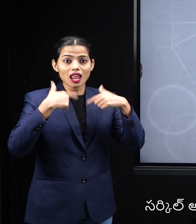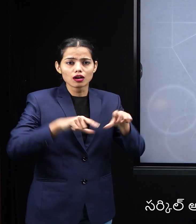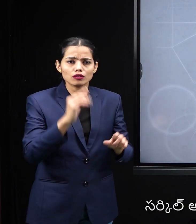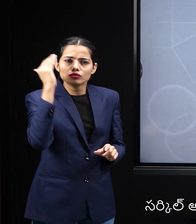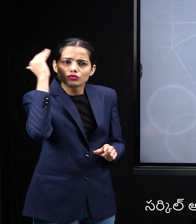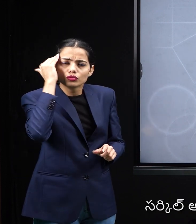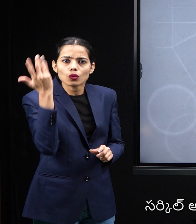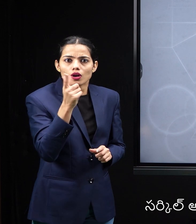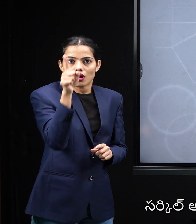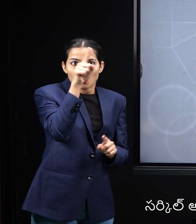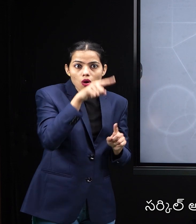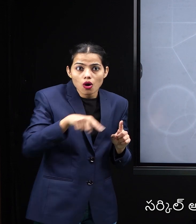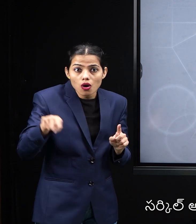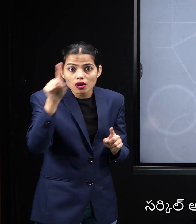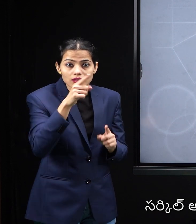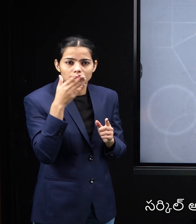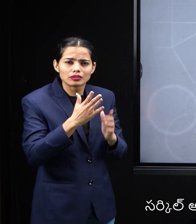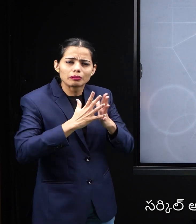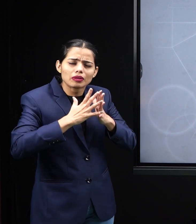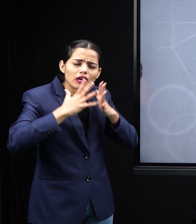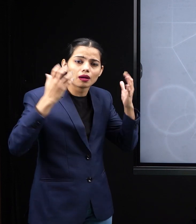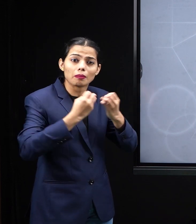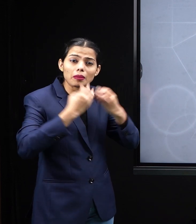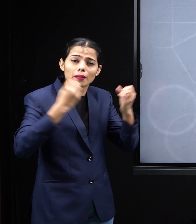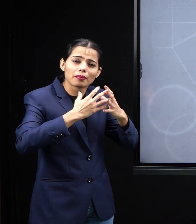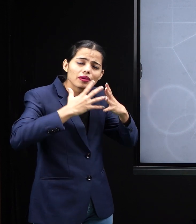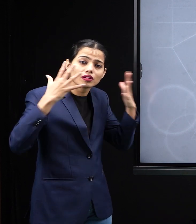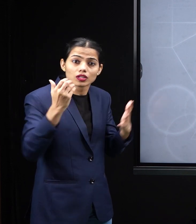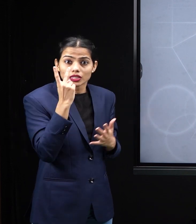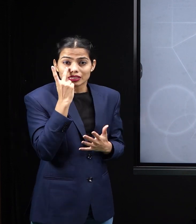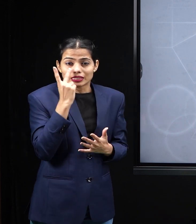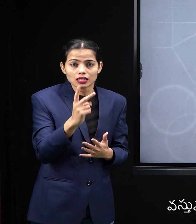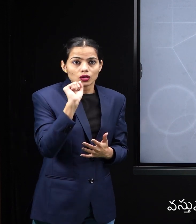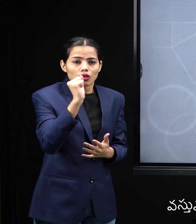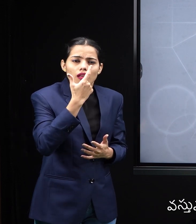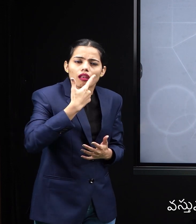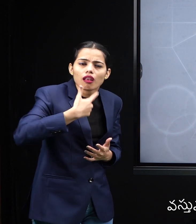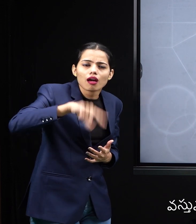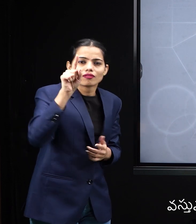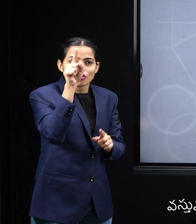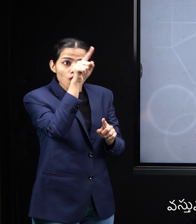సర్కిల్ అంటే ఏమిటో తెలుసుకుందాం. మన జీవితంలో చాలా వస్తువులు గుండ్రంగా